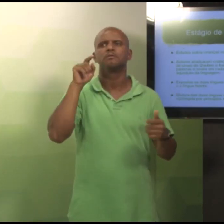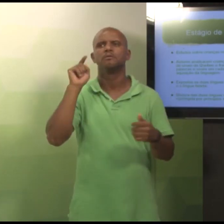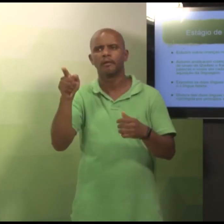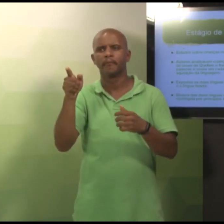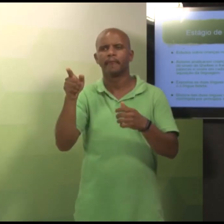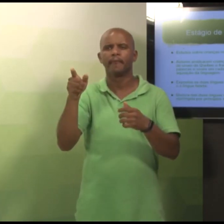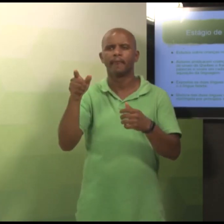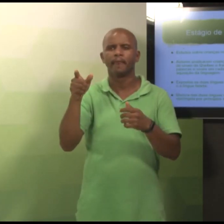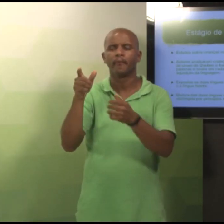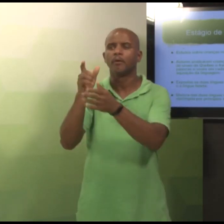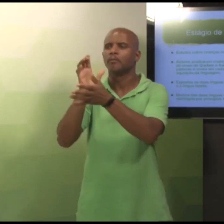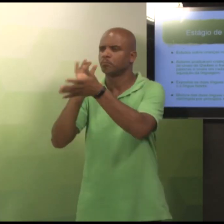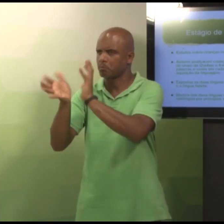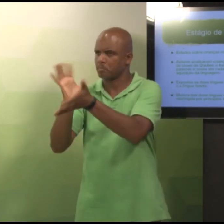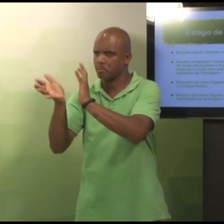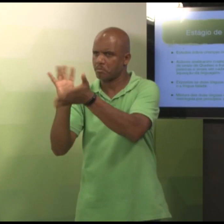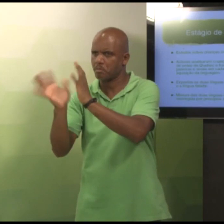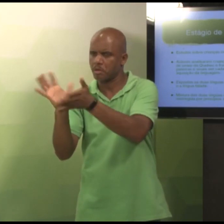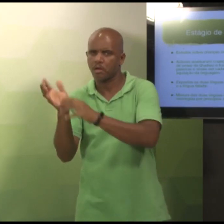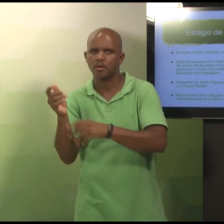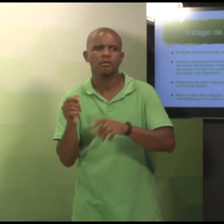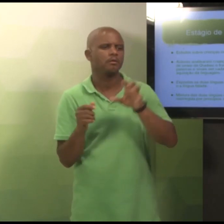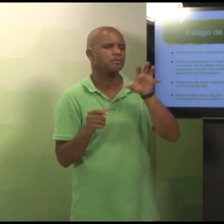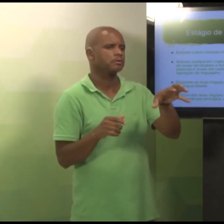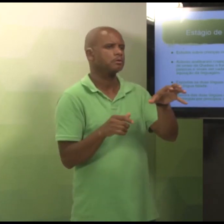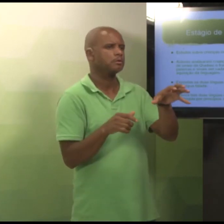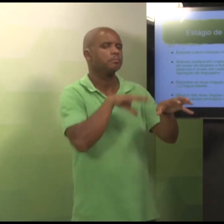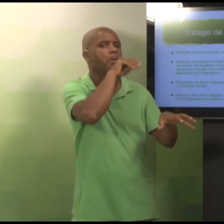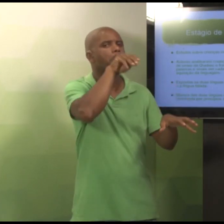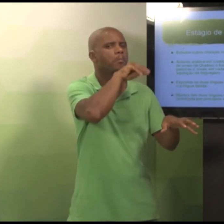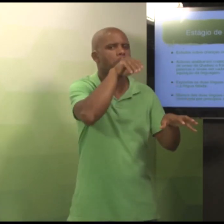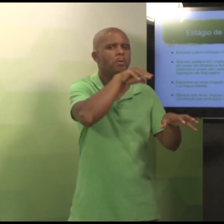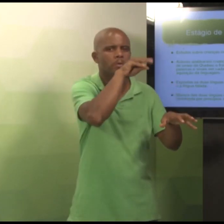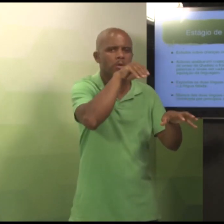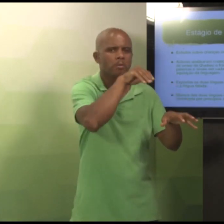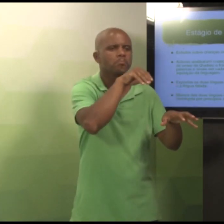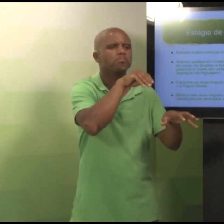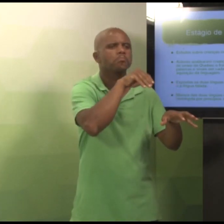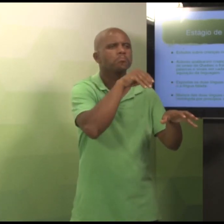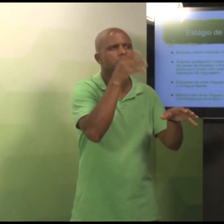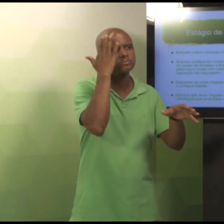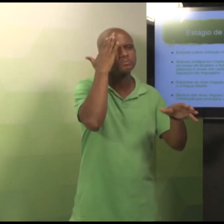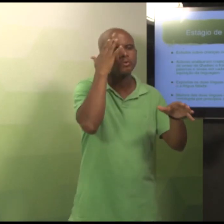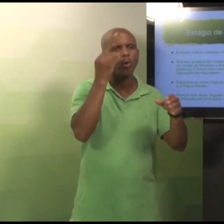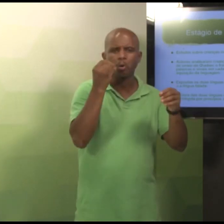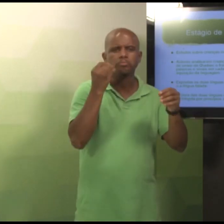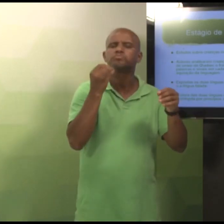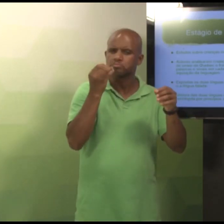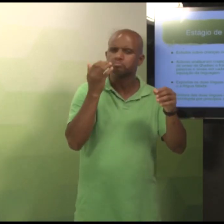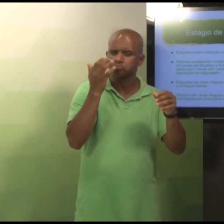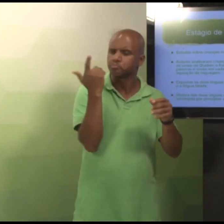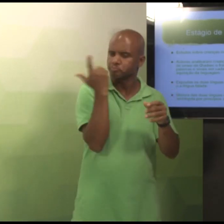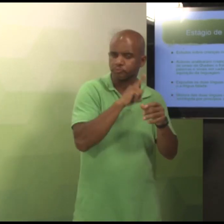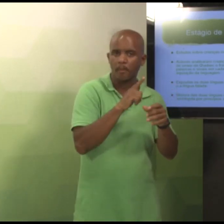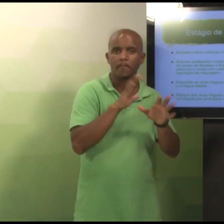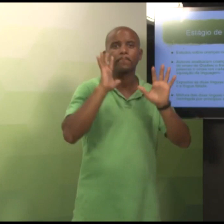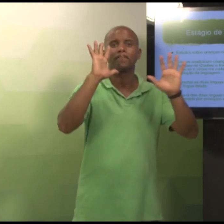acontece normalmente. Essa criança, ela vai aprender a sinalizar e vai aprender a